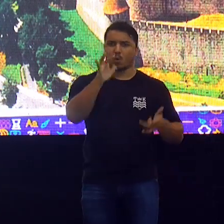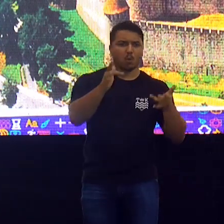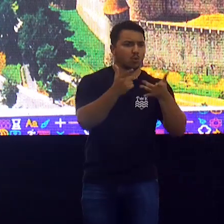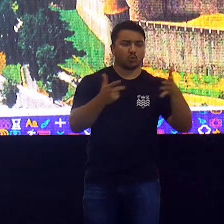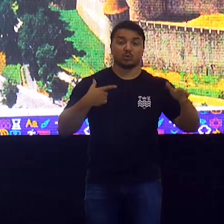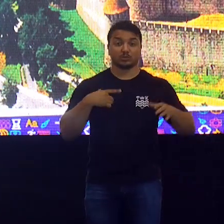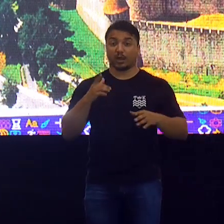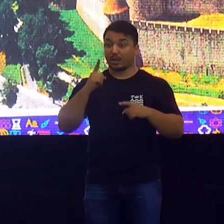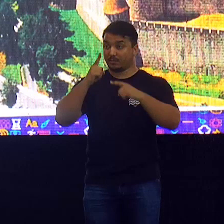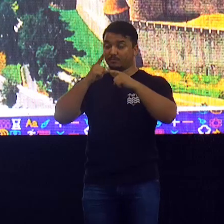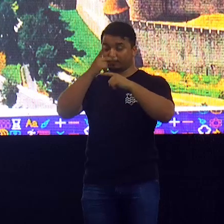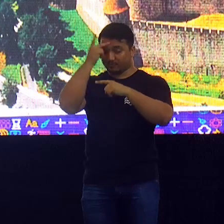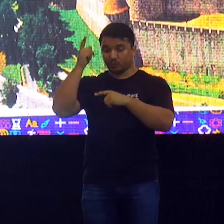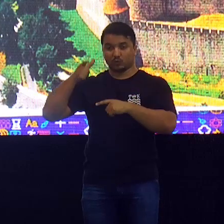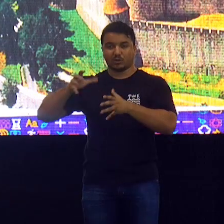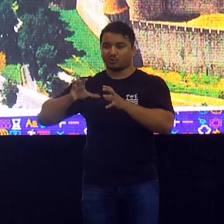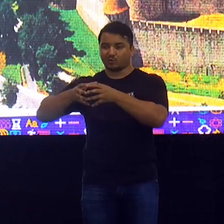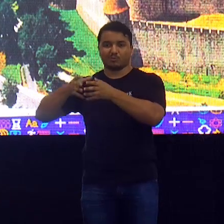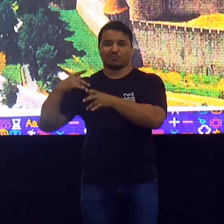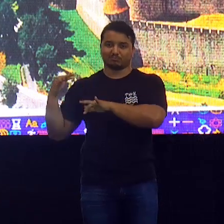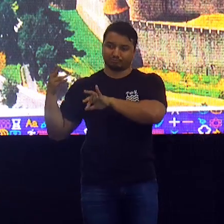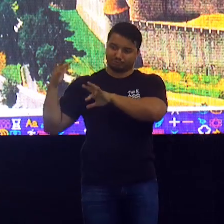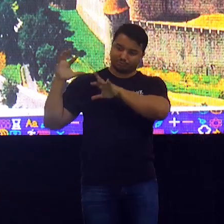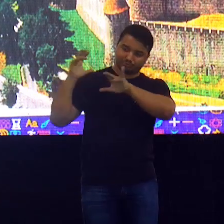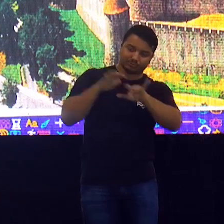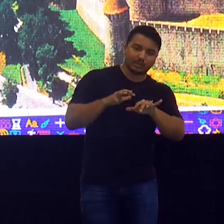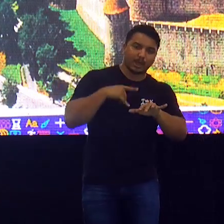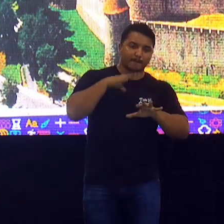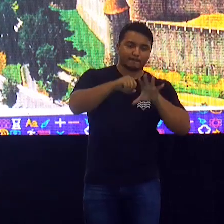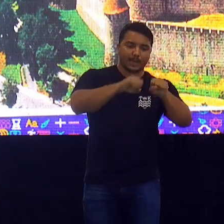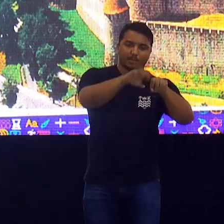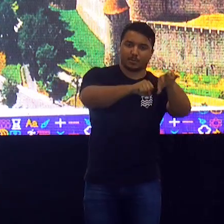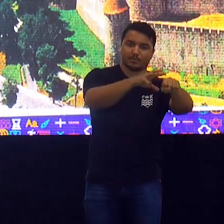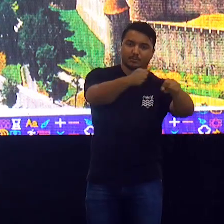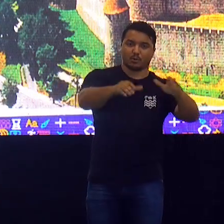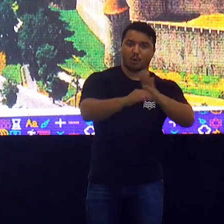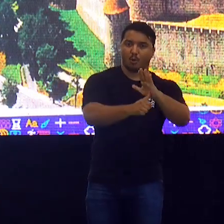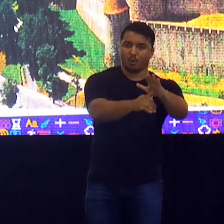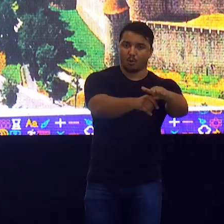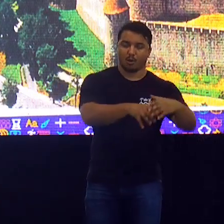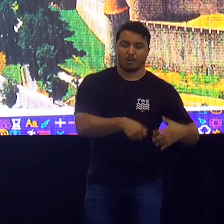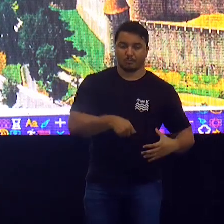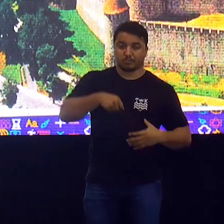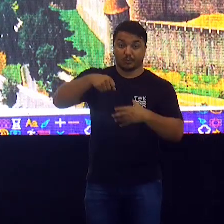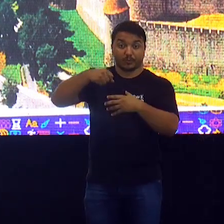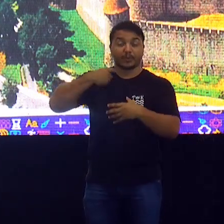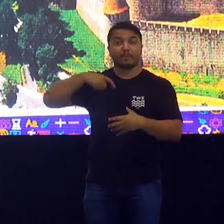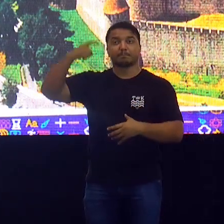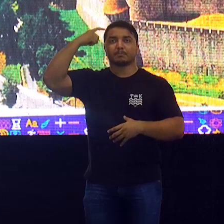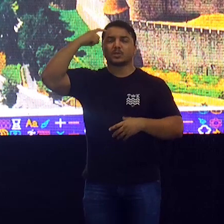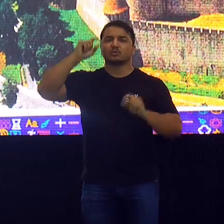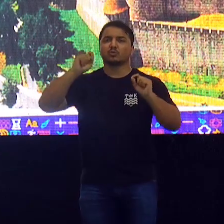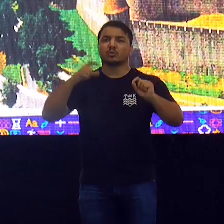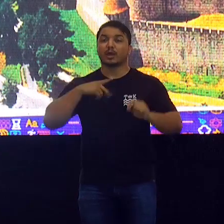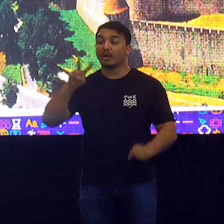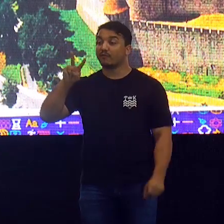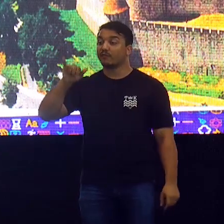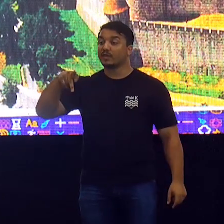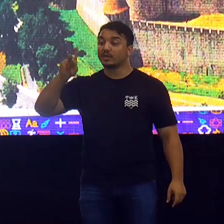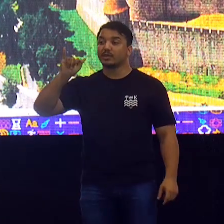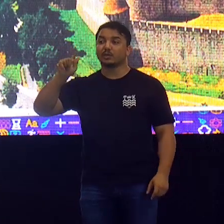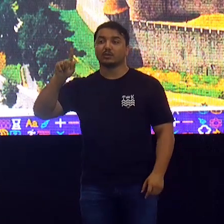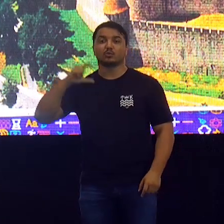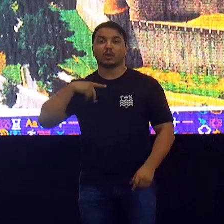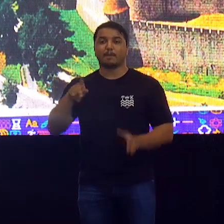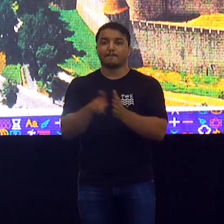viking ia direto para a igreja. Aí o que é que começou a acontecer? Começaram a construir a ideia que o viking era